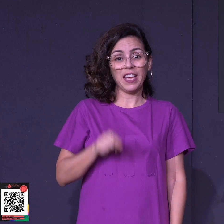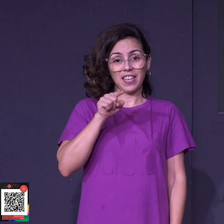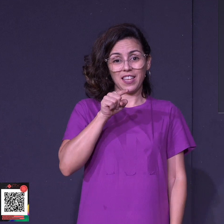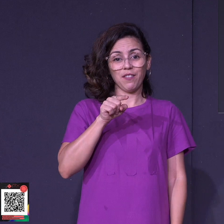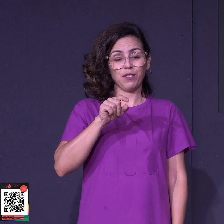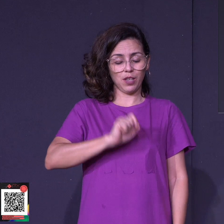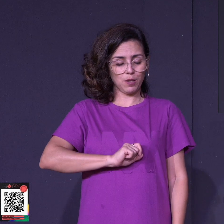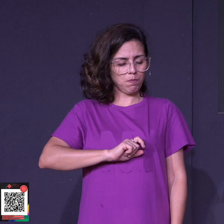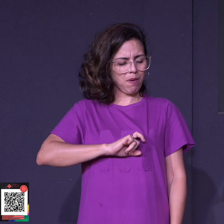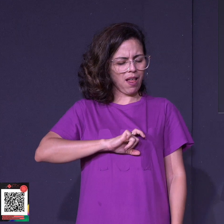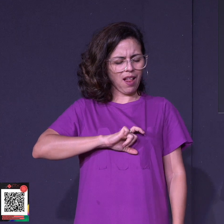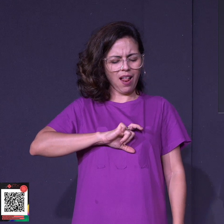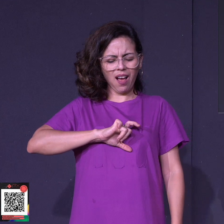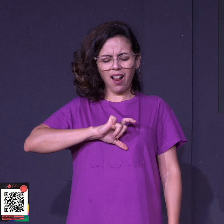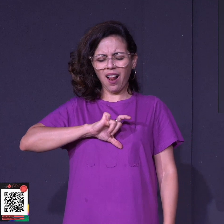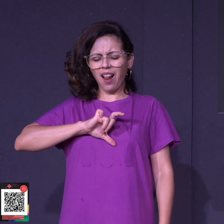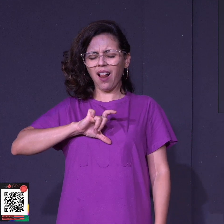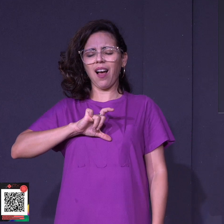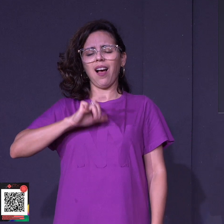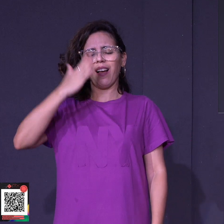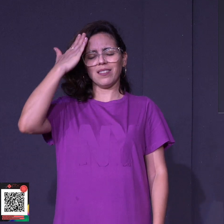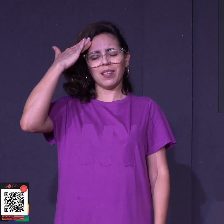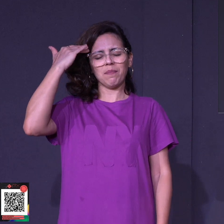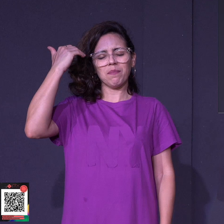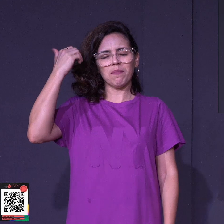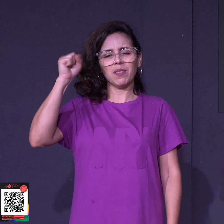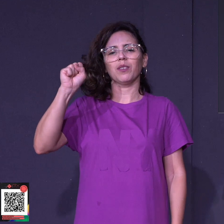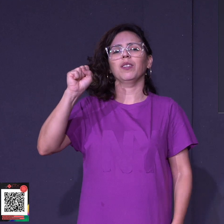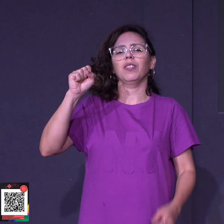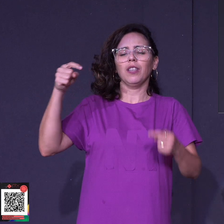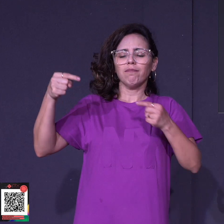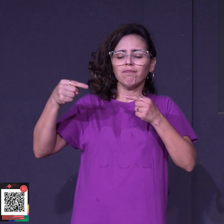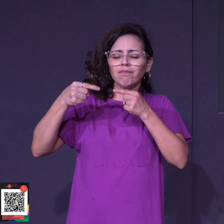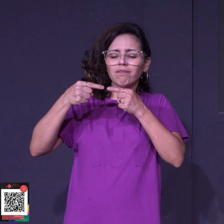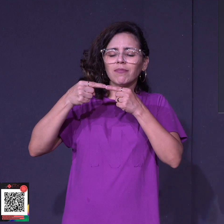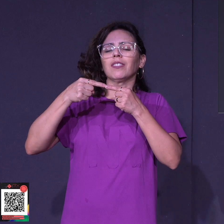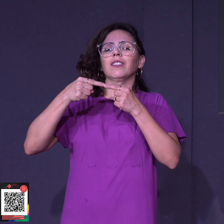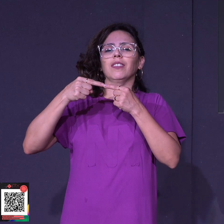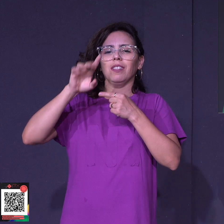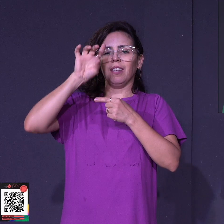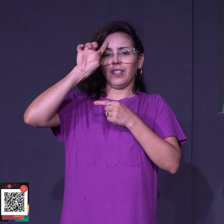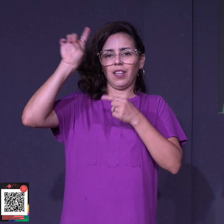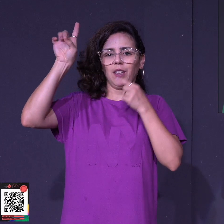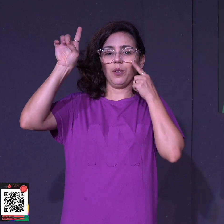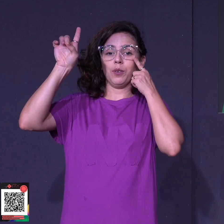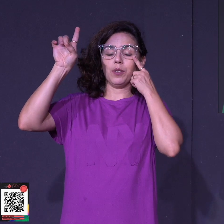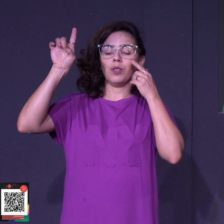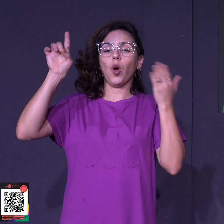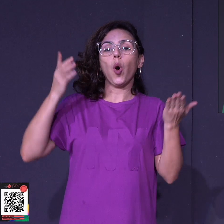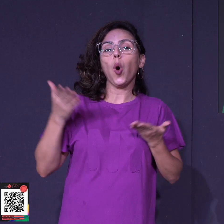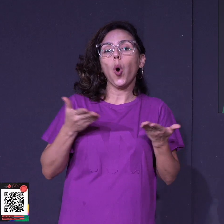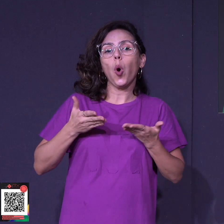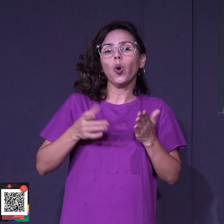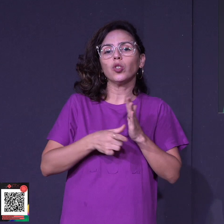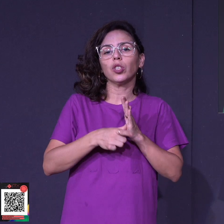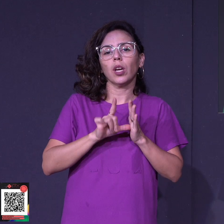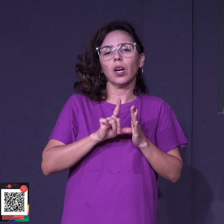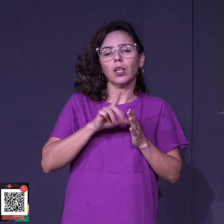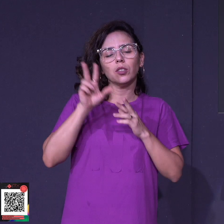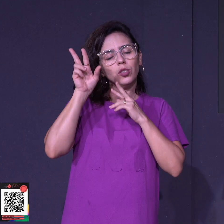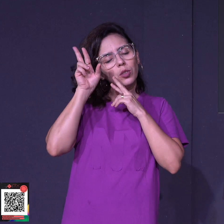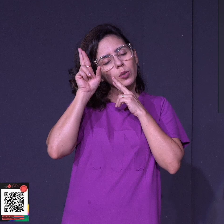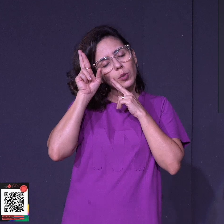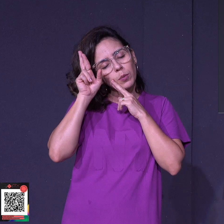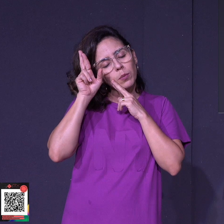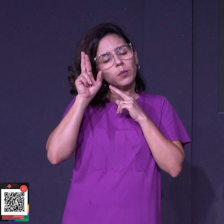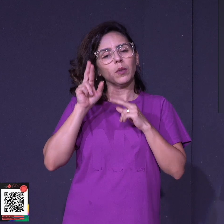Jesus de toda sabedoria da parte de Deus. Sua devocional hoje, antes de dormir, Tiago capítulo 3, versos